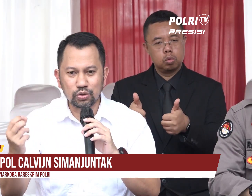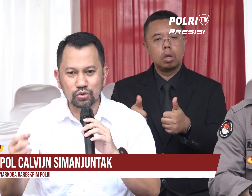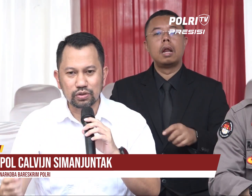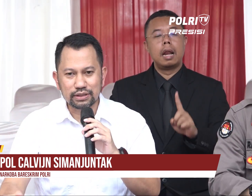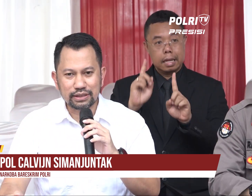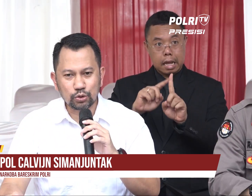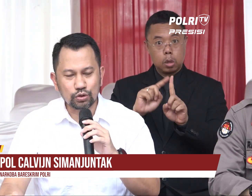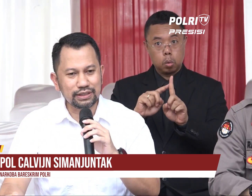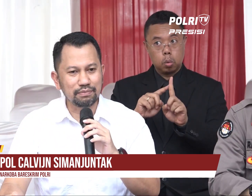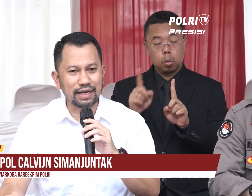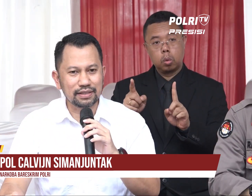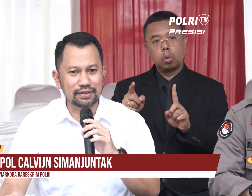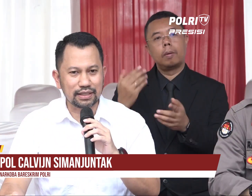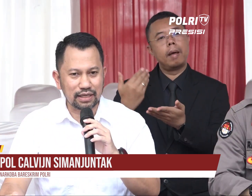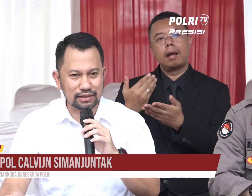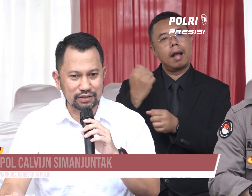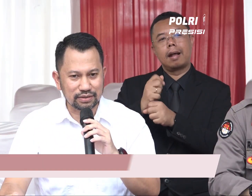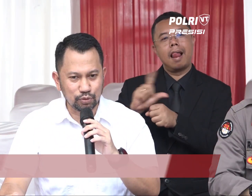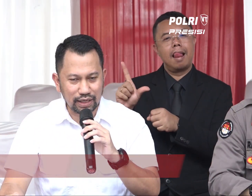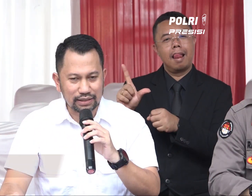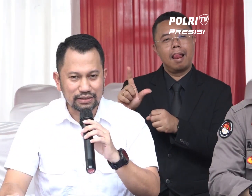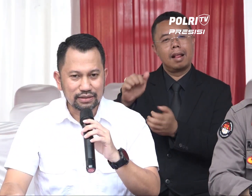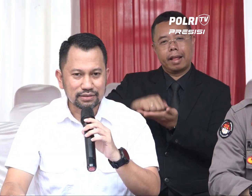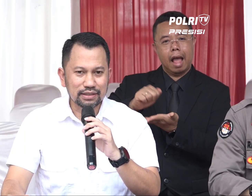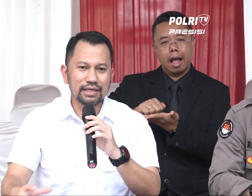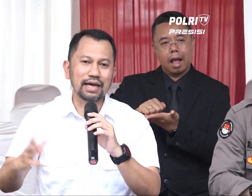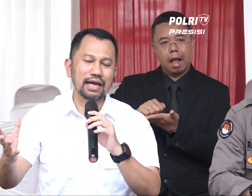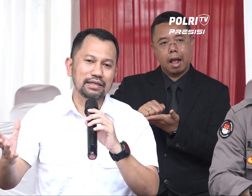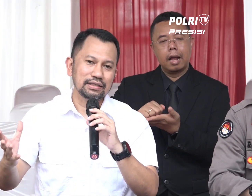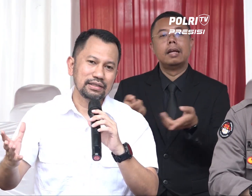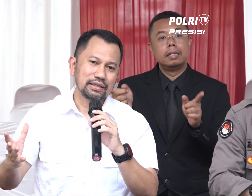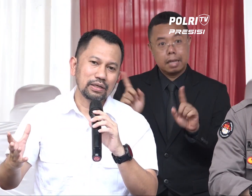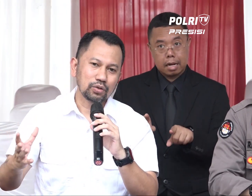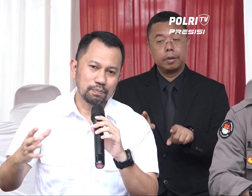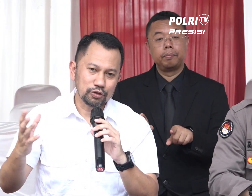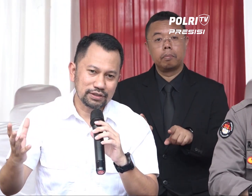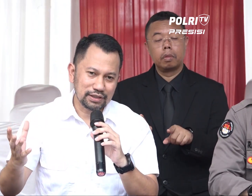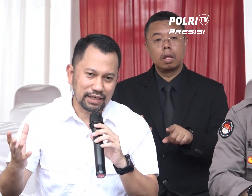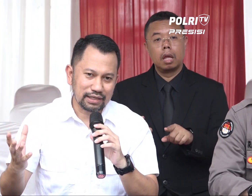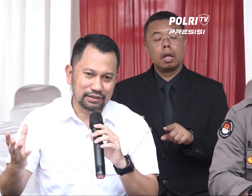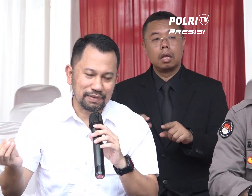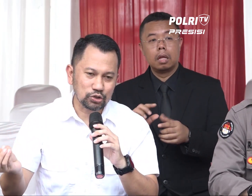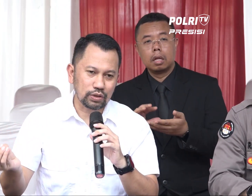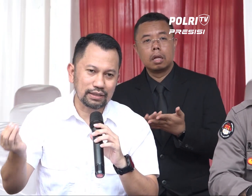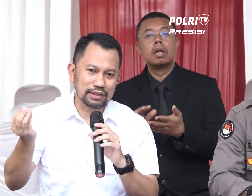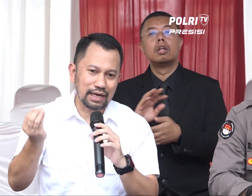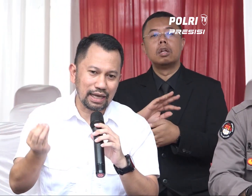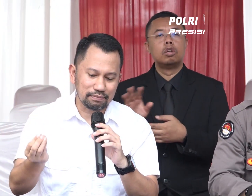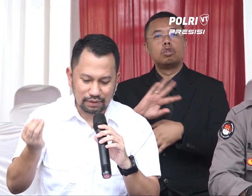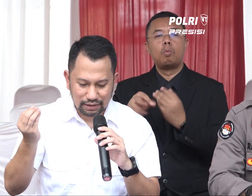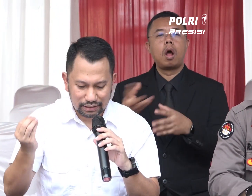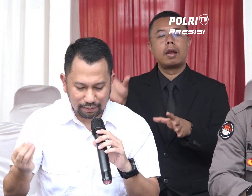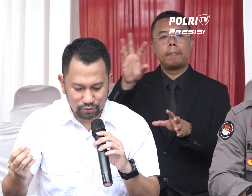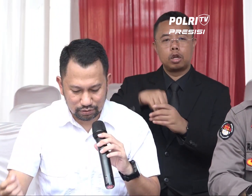yang satu itu tidak berhasil dicetak dengan sempurna sehingga komposisinya dimasukkan ke